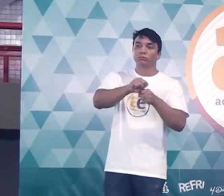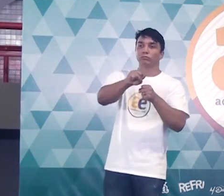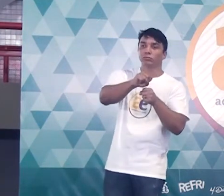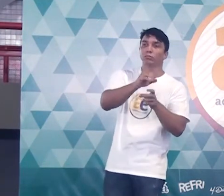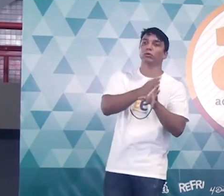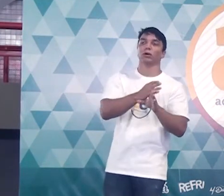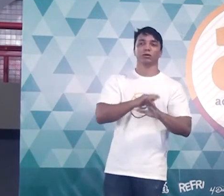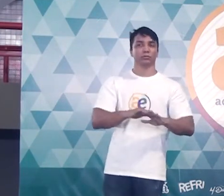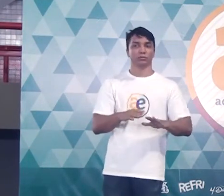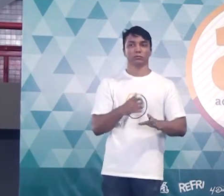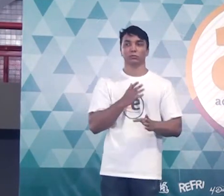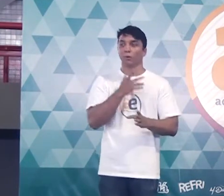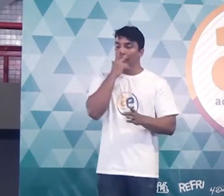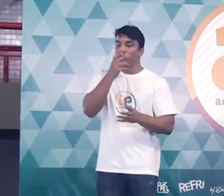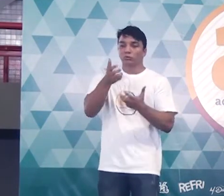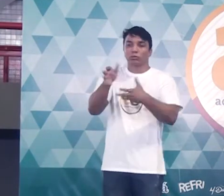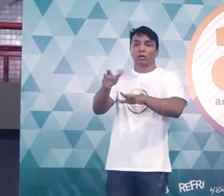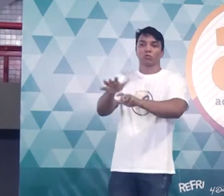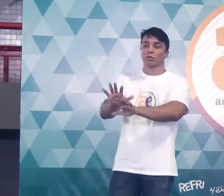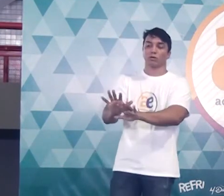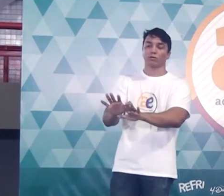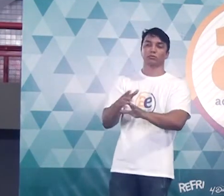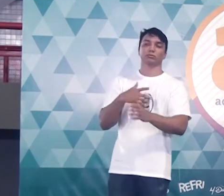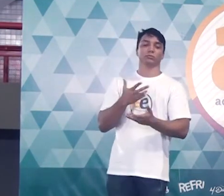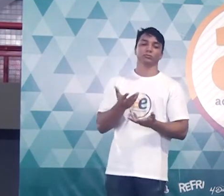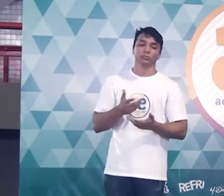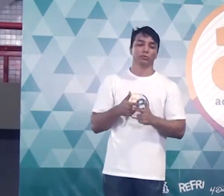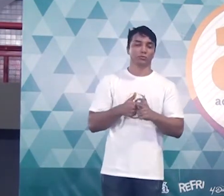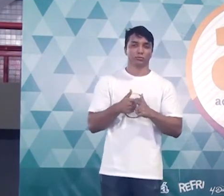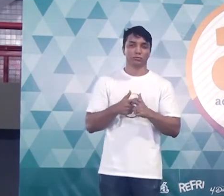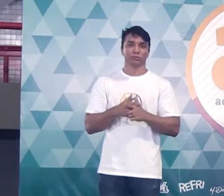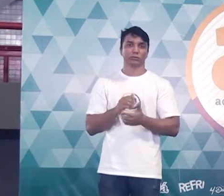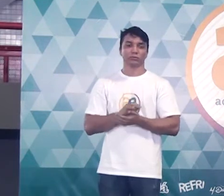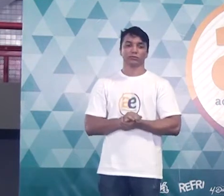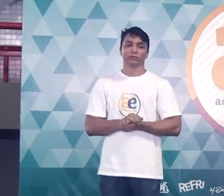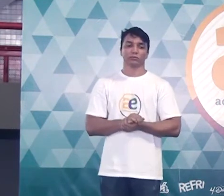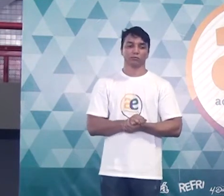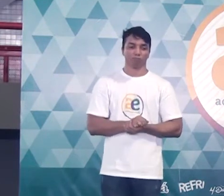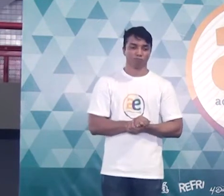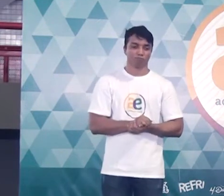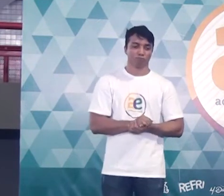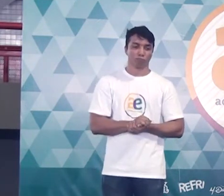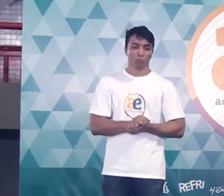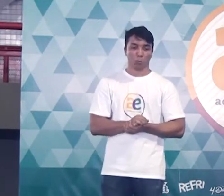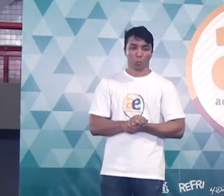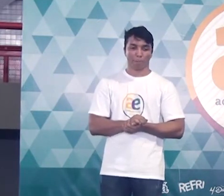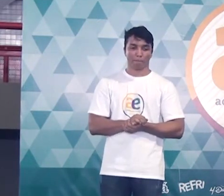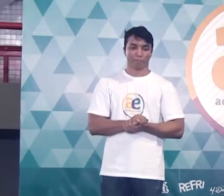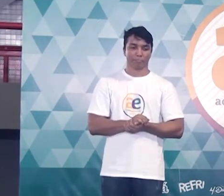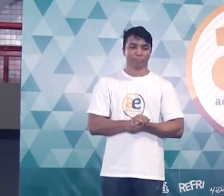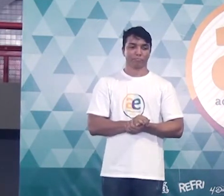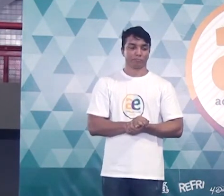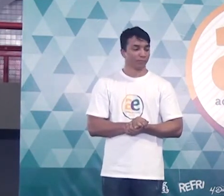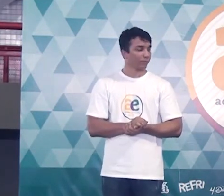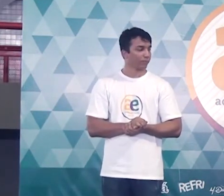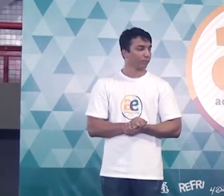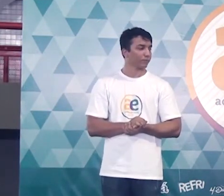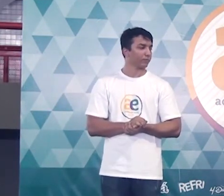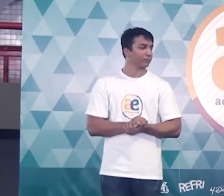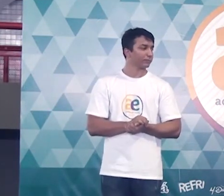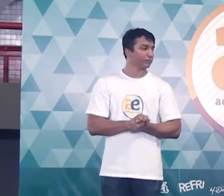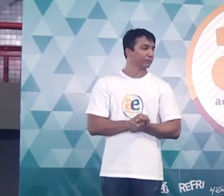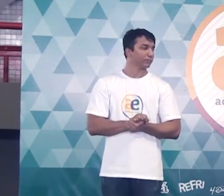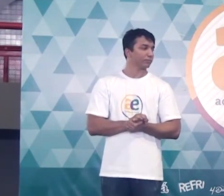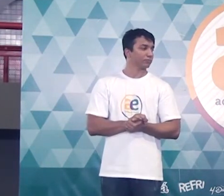pecado mortal você negar de dormir com a mulher do homem. Que triste, né? Sim, as perguntas aqui que foram chegando